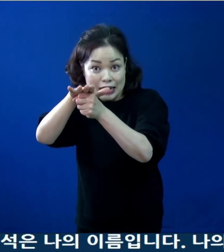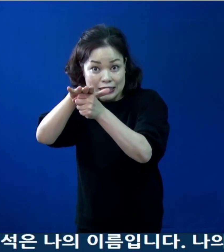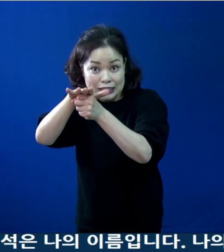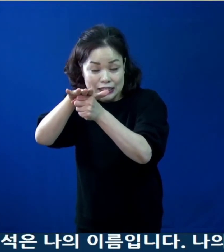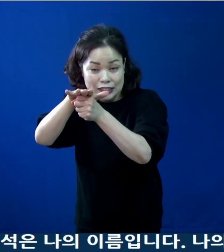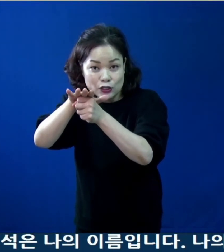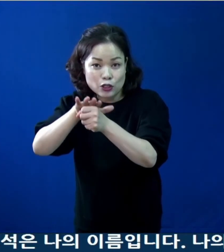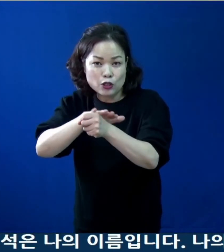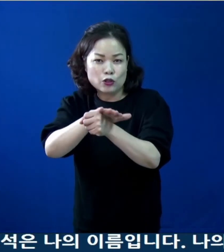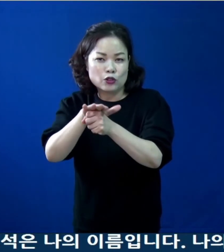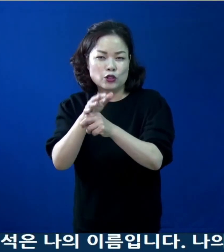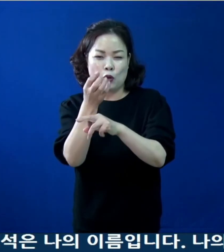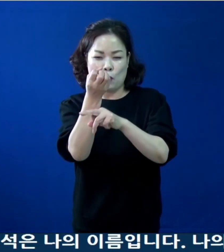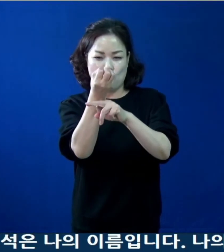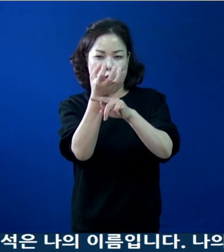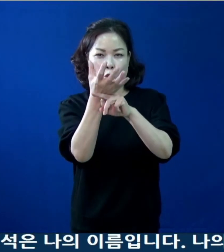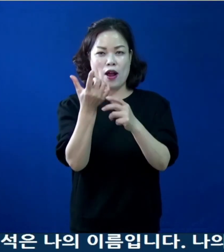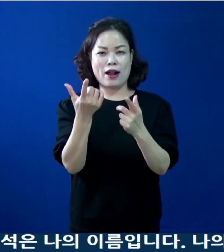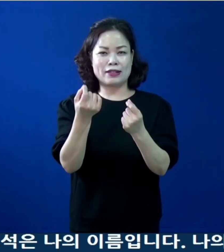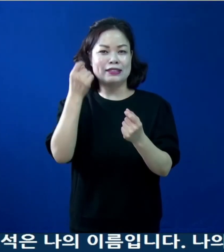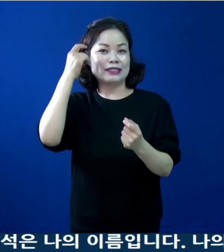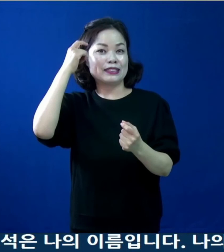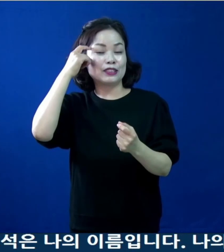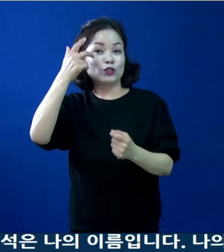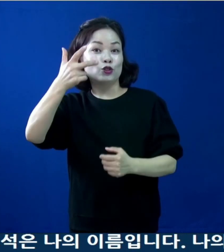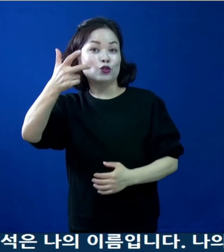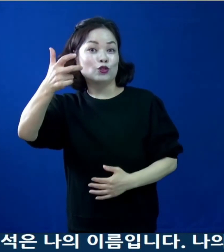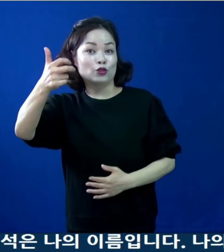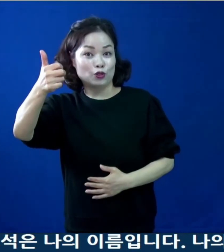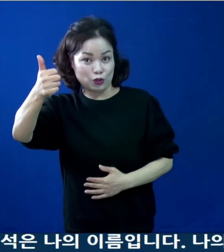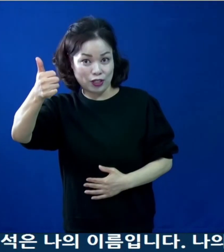우리를 보화와 같이 여기시는 주의